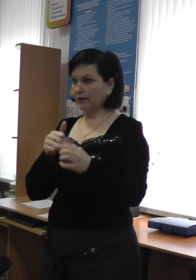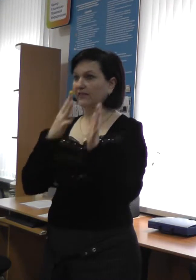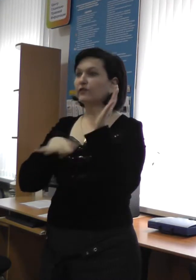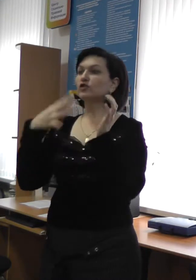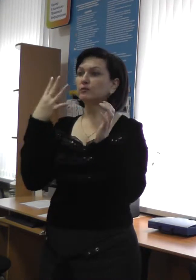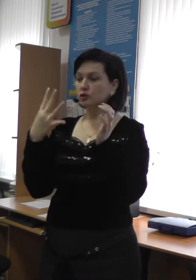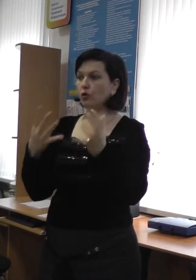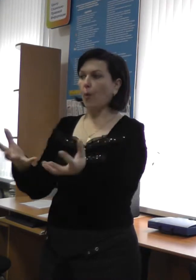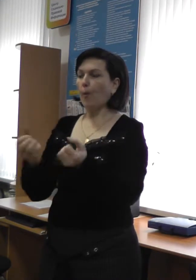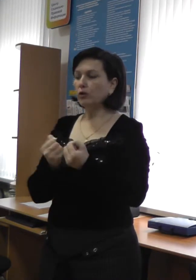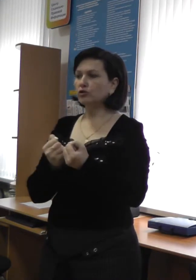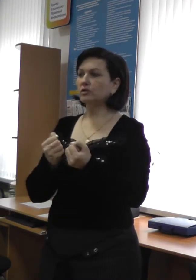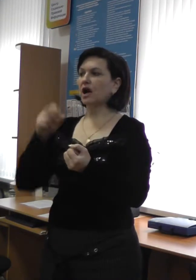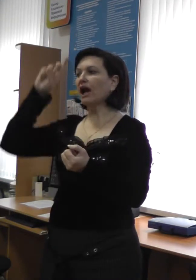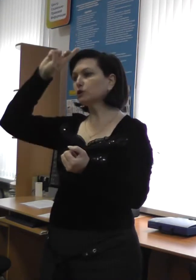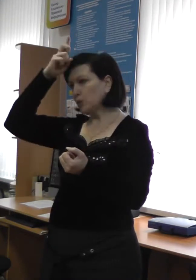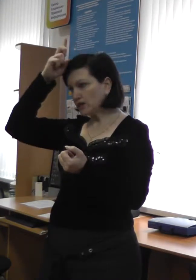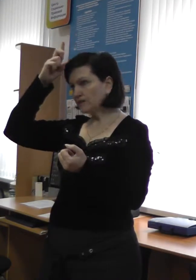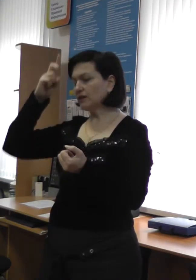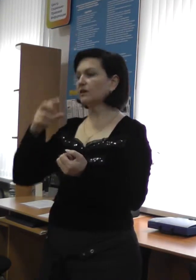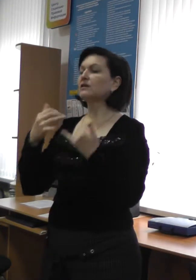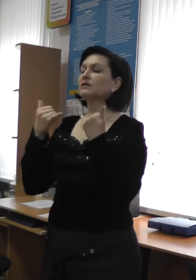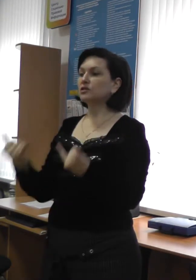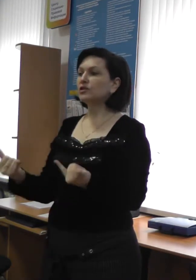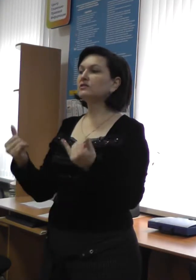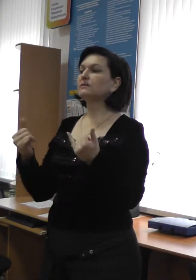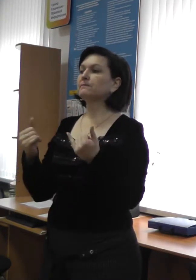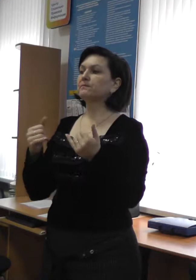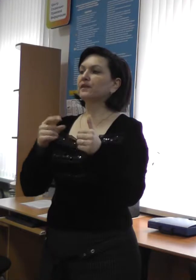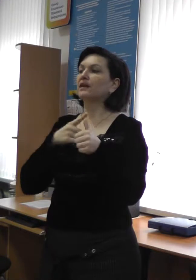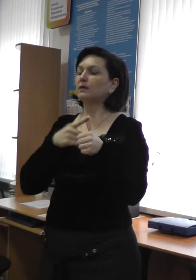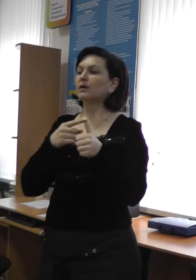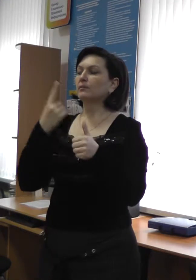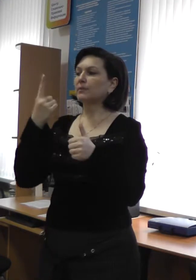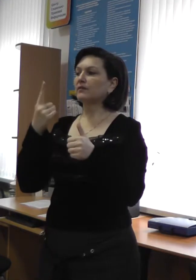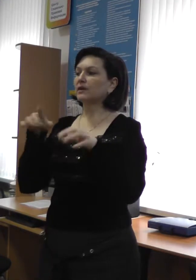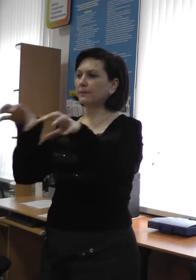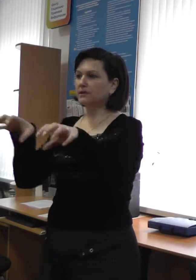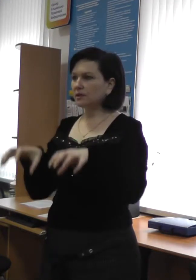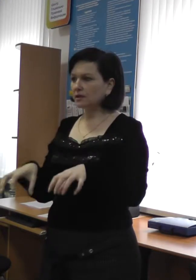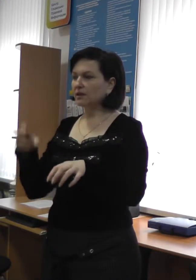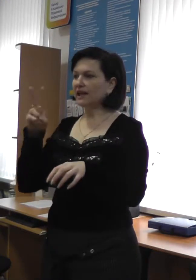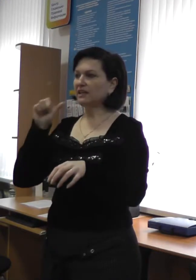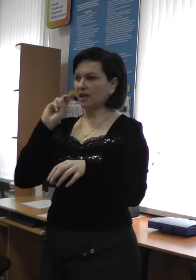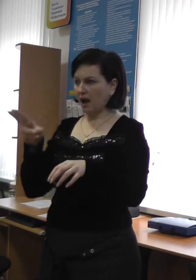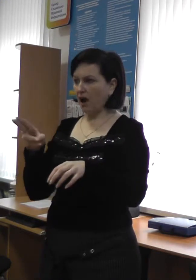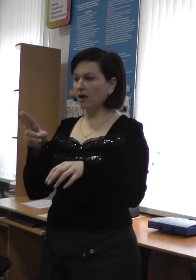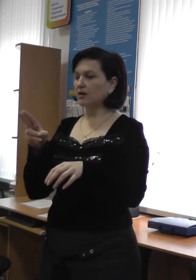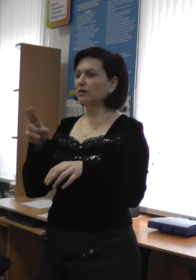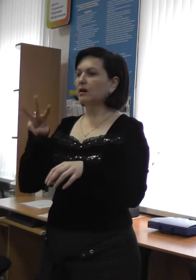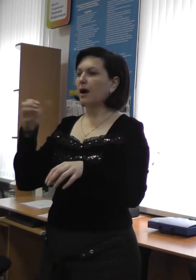получила статус государственной. Сейчас она носит имя первого председателя НКА Николая